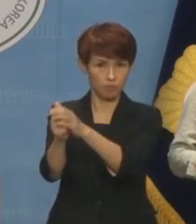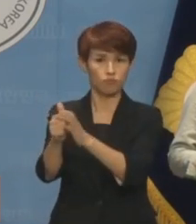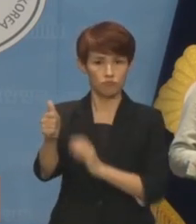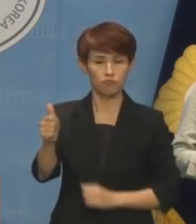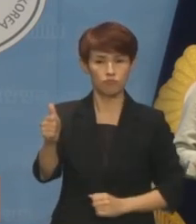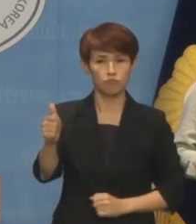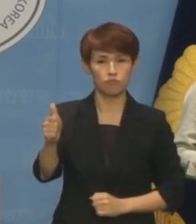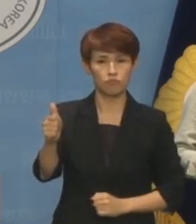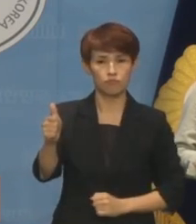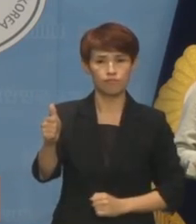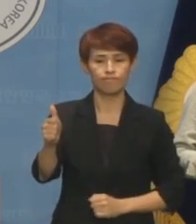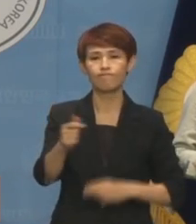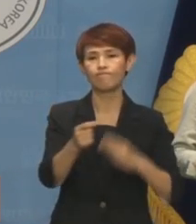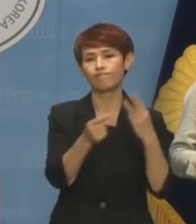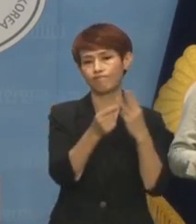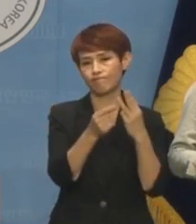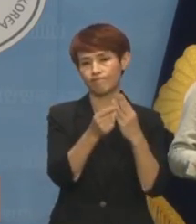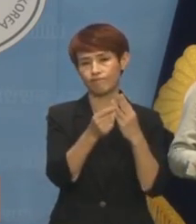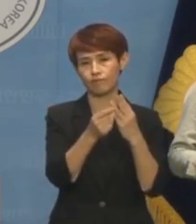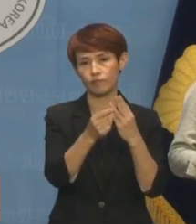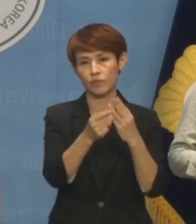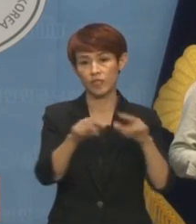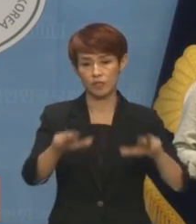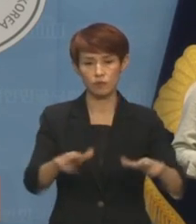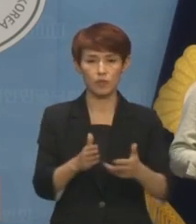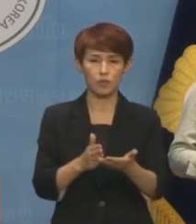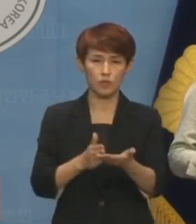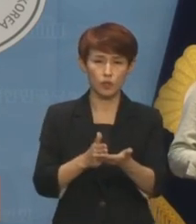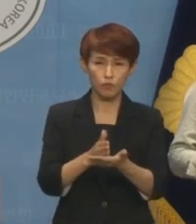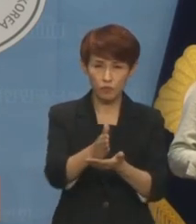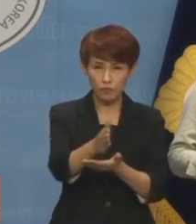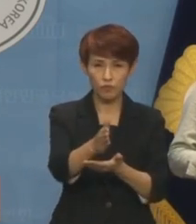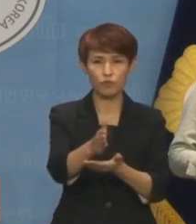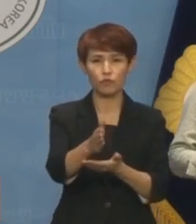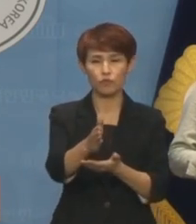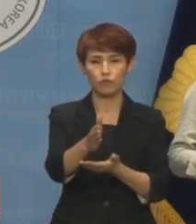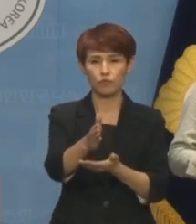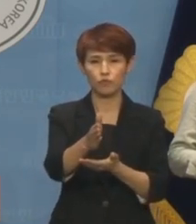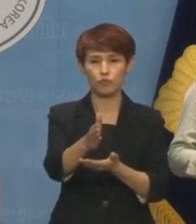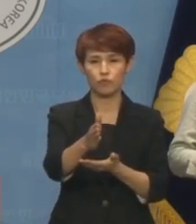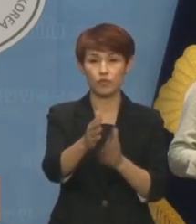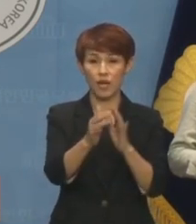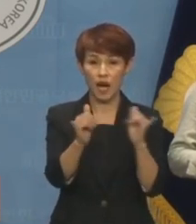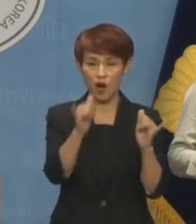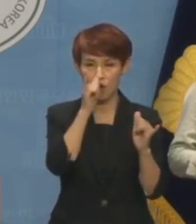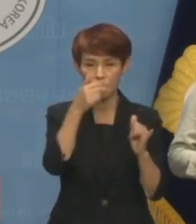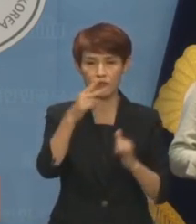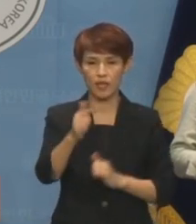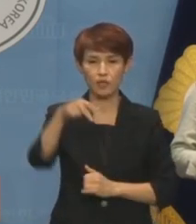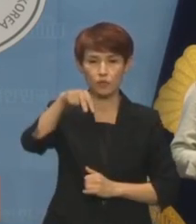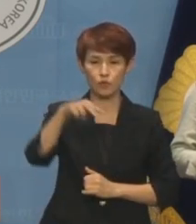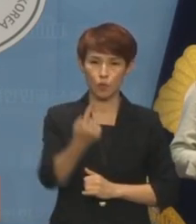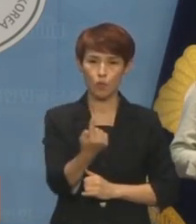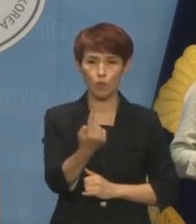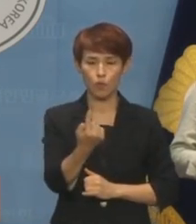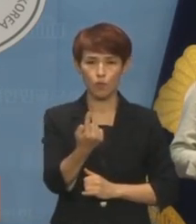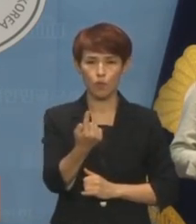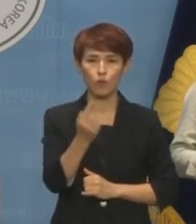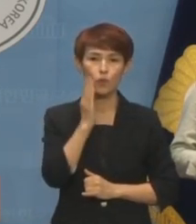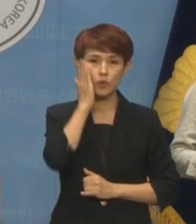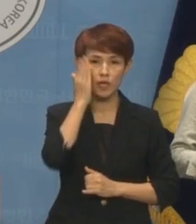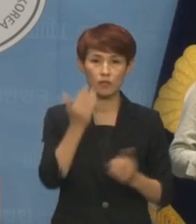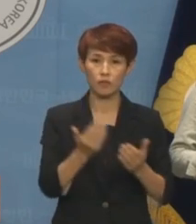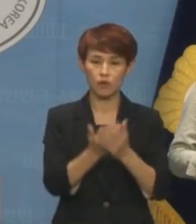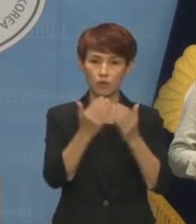있습니다. 셋째, 현재 전문가 재계 인사로 구성된 탄소중립